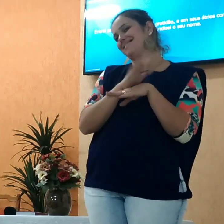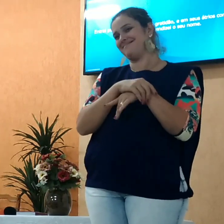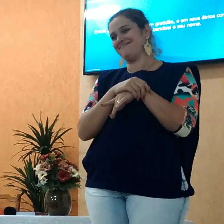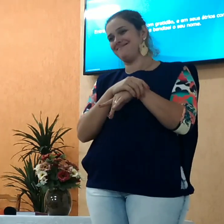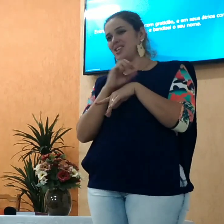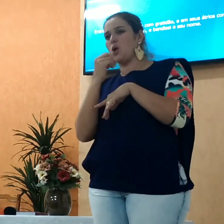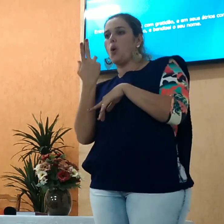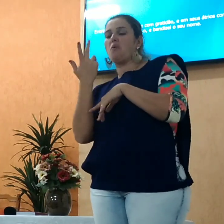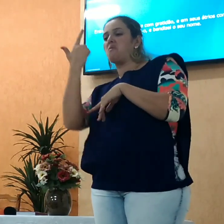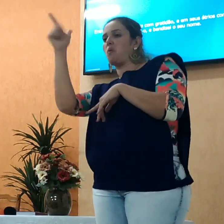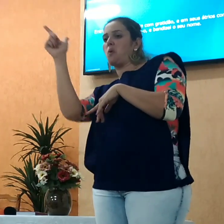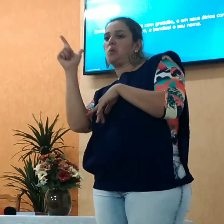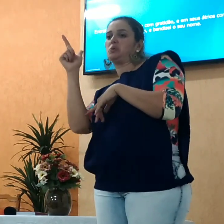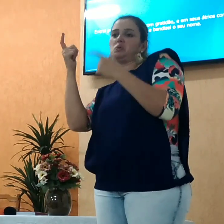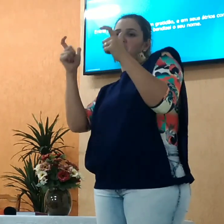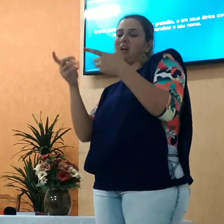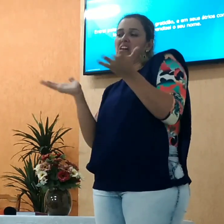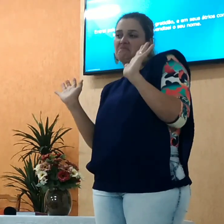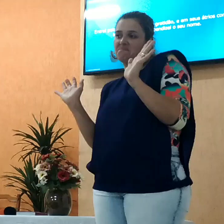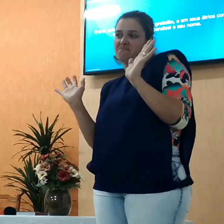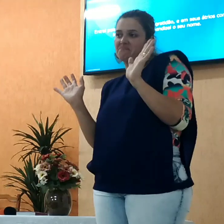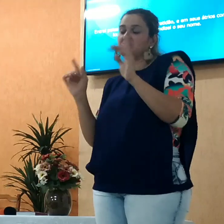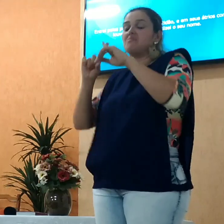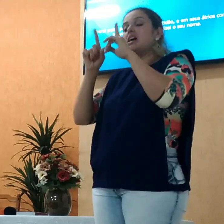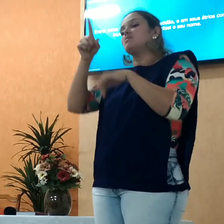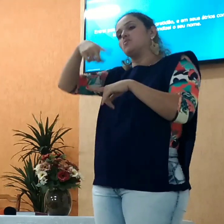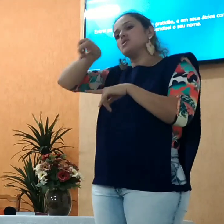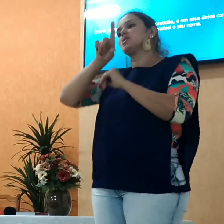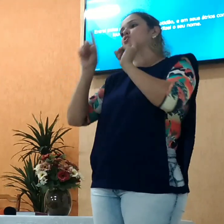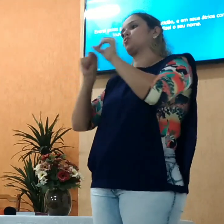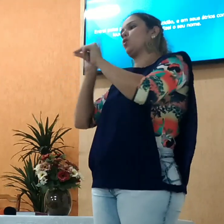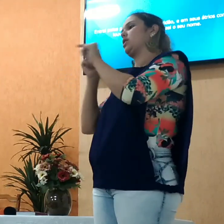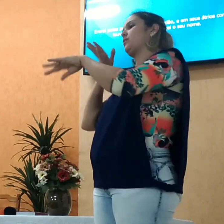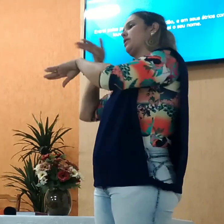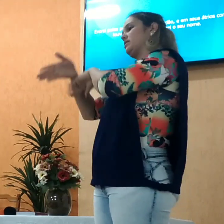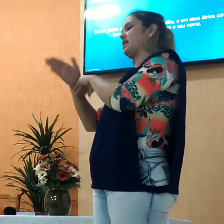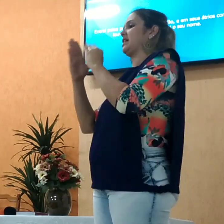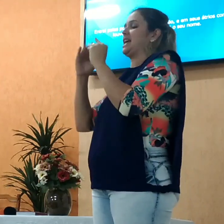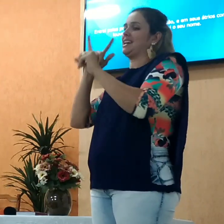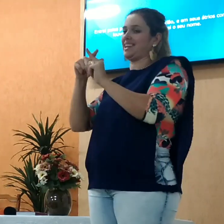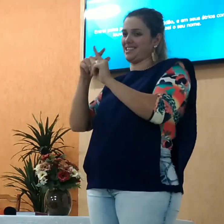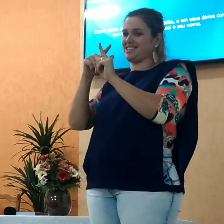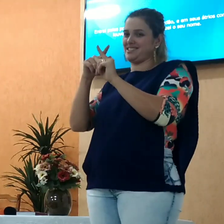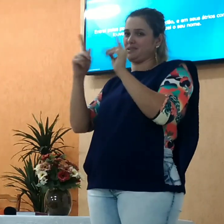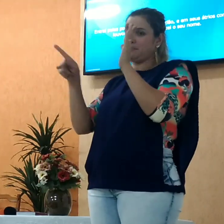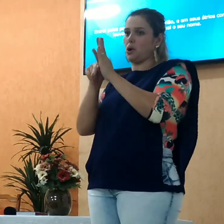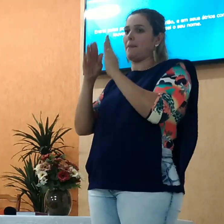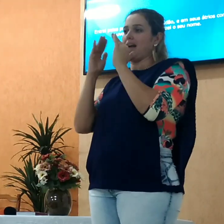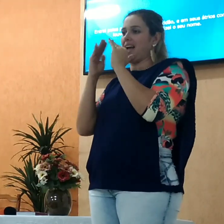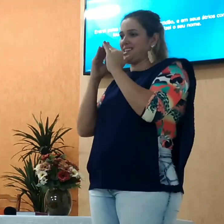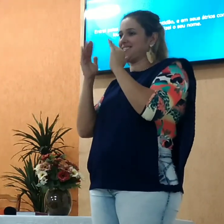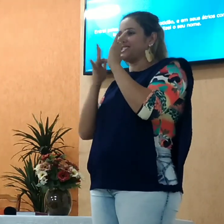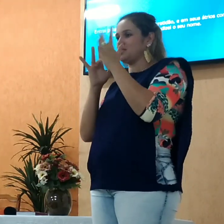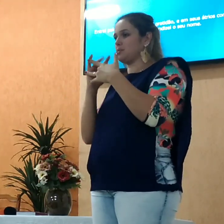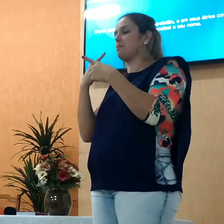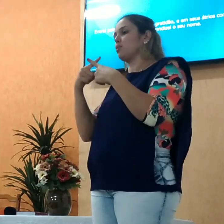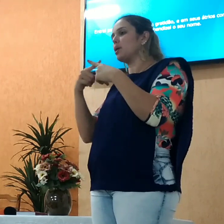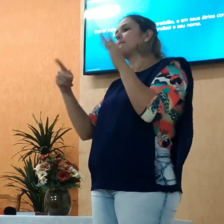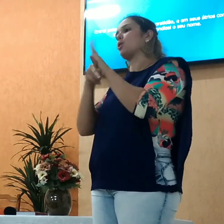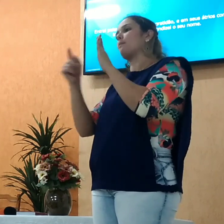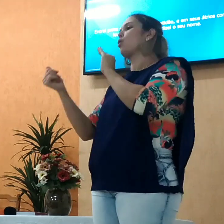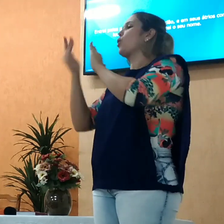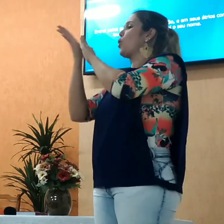de orgia, mas nós escolhemos a porta da casa de Deus para entrar, para prestar o nosso culto de louvor